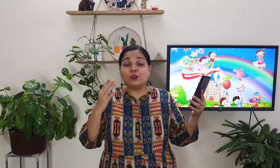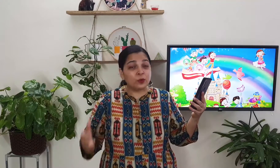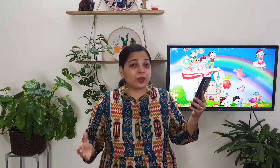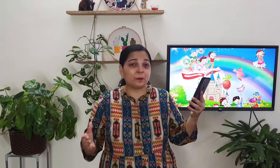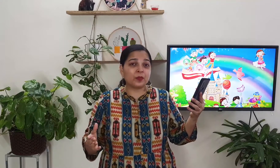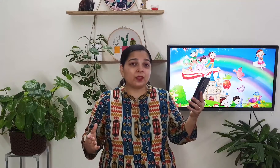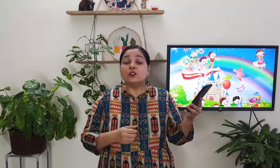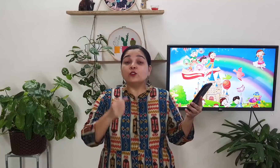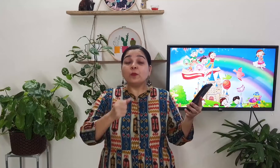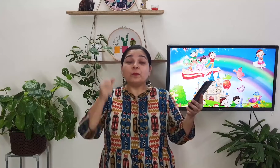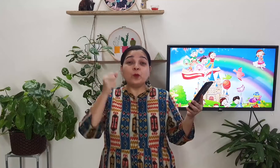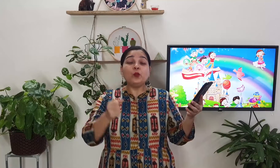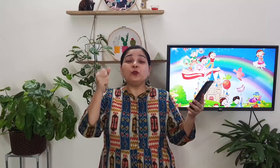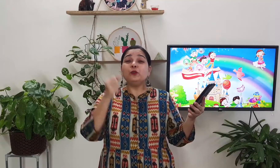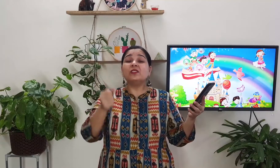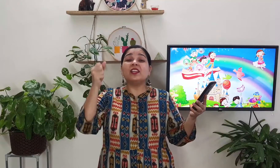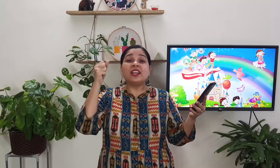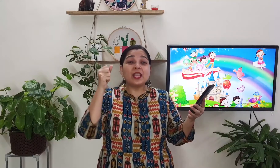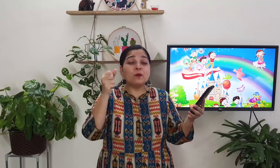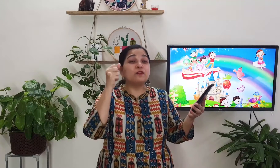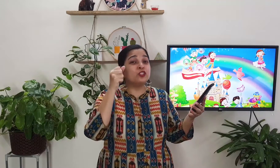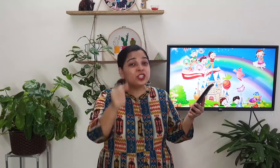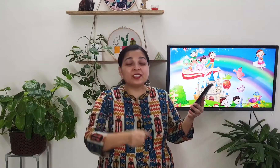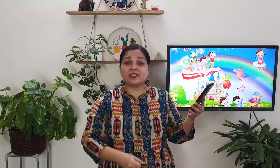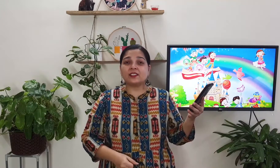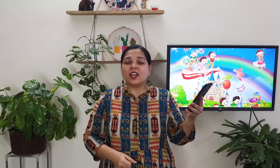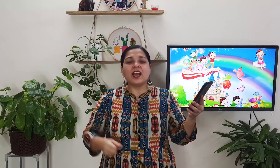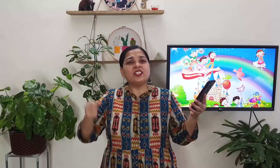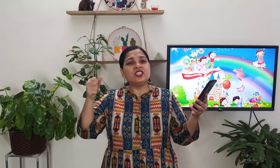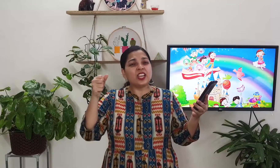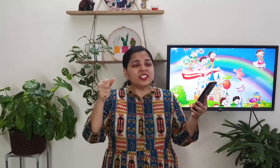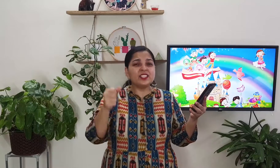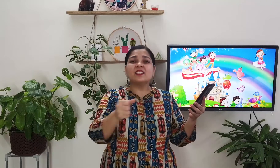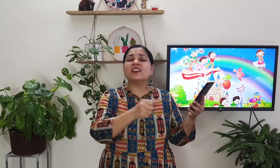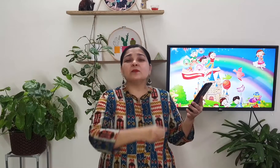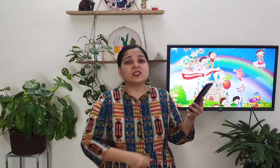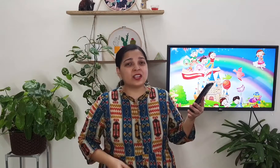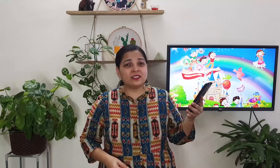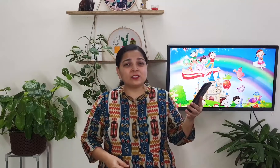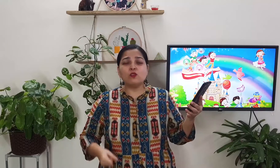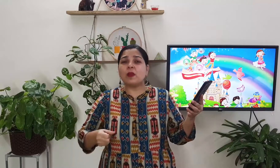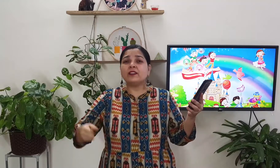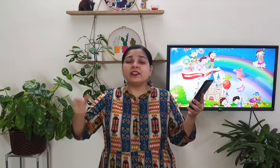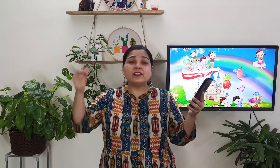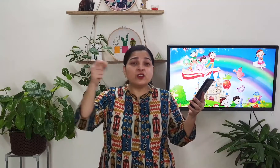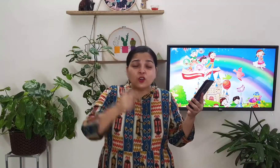மட்டுமல்ல, நீங்கள் கேட்கலாம். உங்கள் நாட்டிற்கு மாற்றங்களை இயேசுவின் பெயரில் நீங்கள்